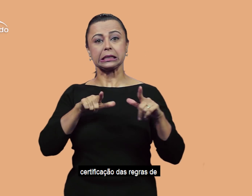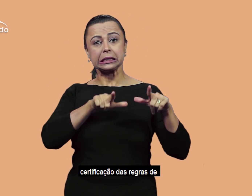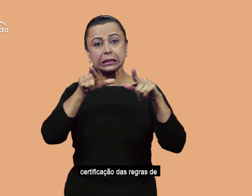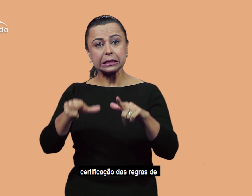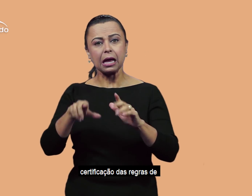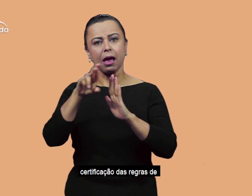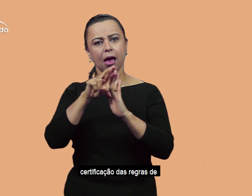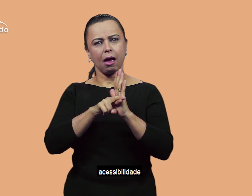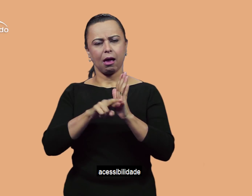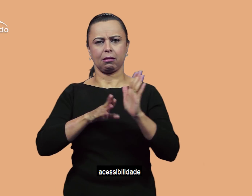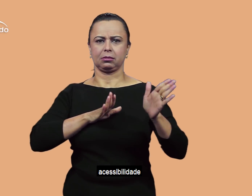de acessibilidade